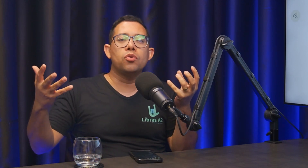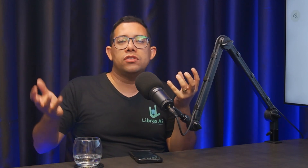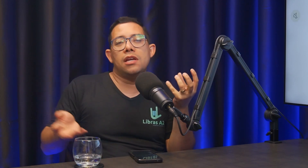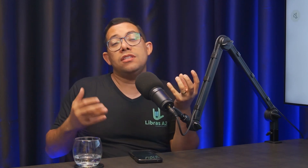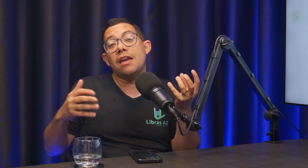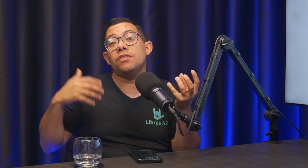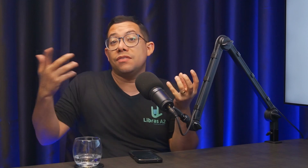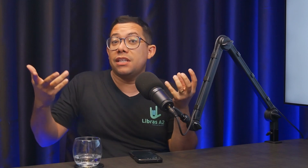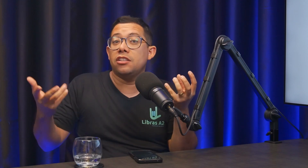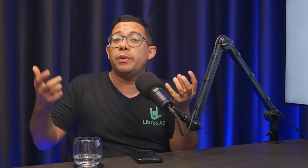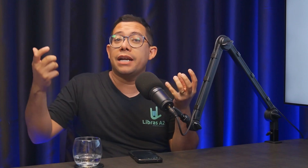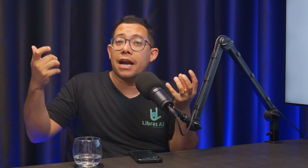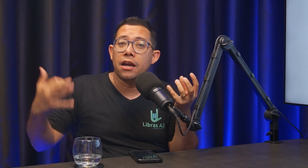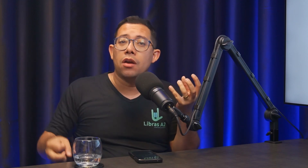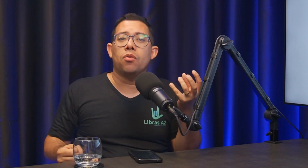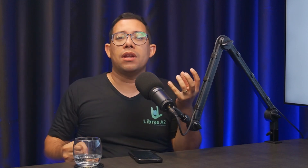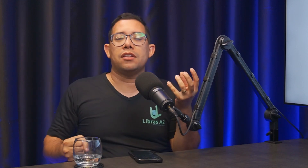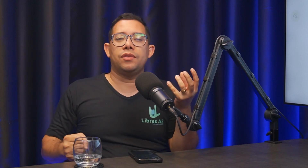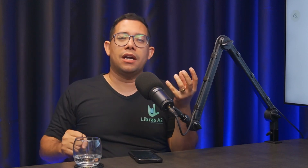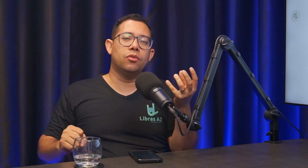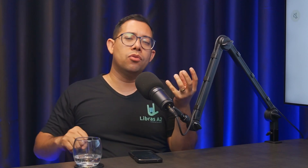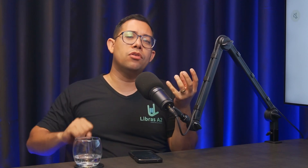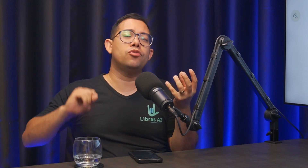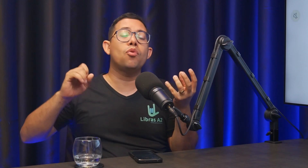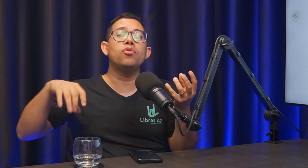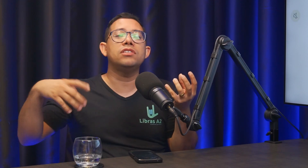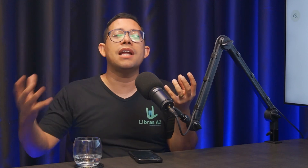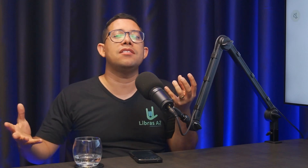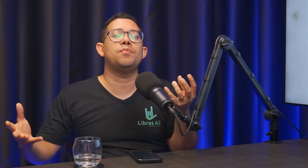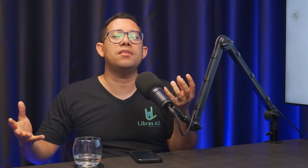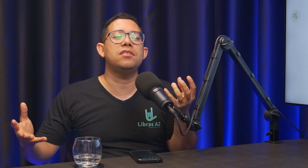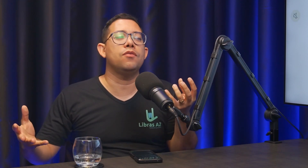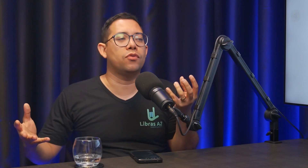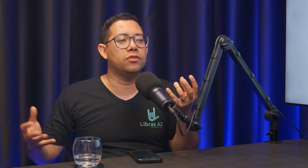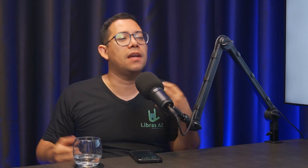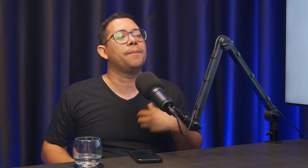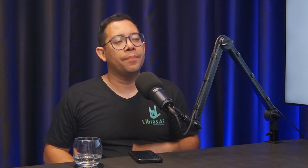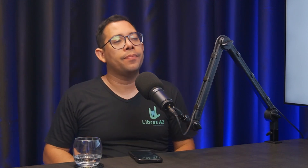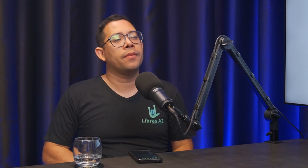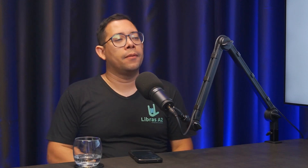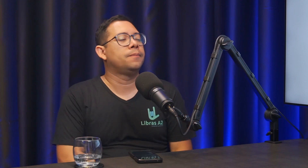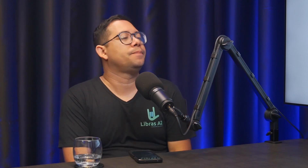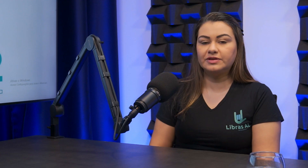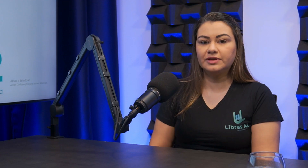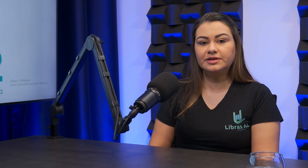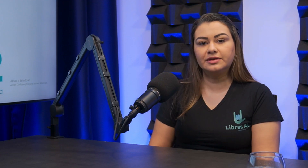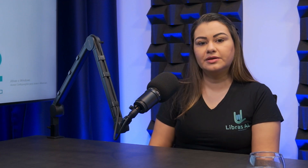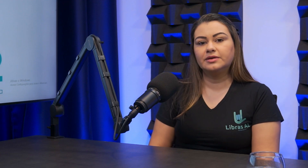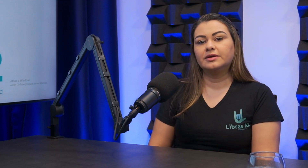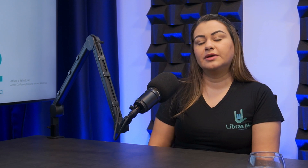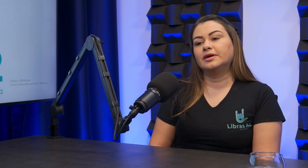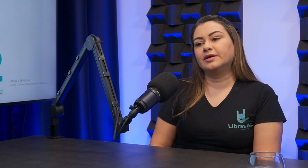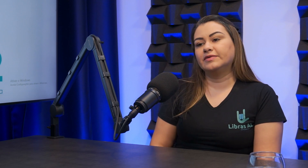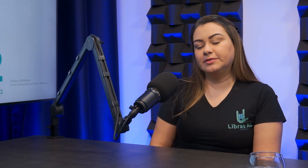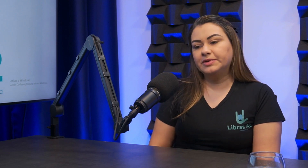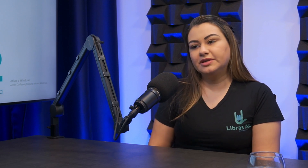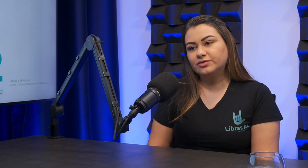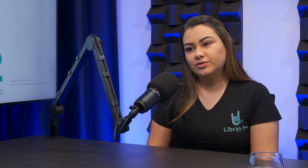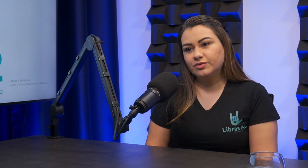conceitos que aí você vai ter que explicar com classificadores ou com sinais específicos, vai depender do contexto, né? O que a gente está falando aqui. Vai depender do